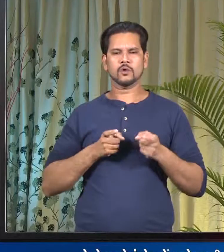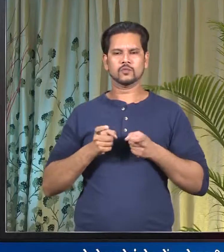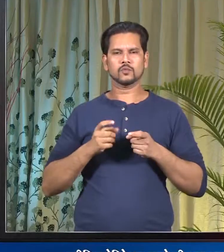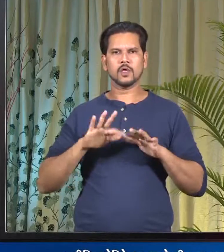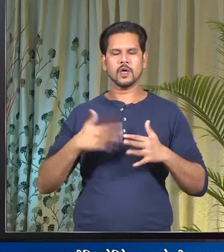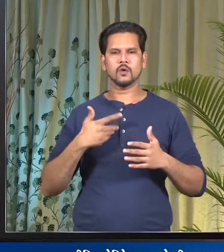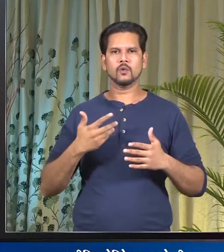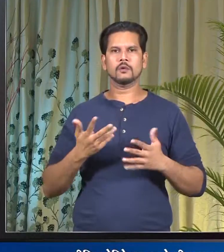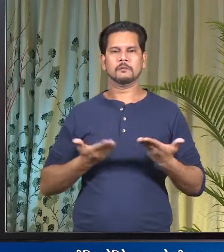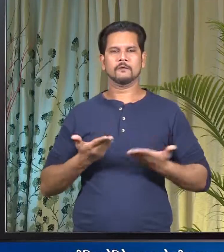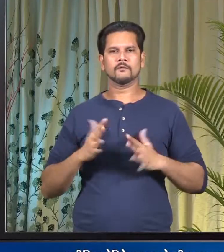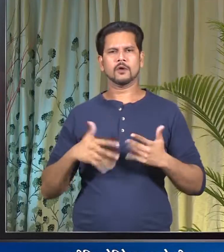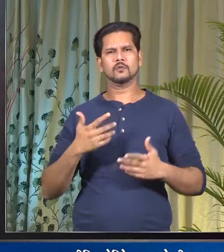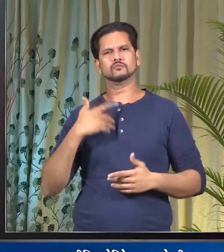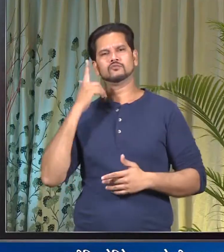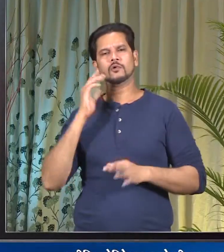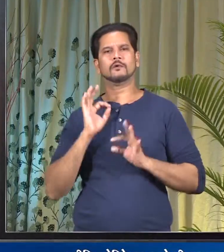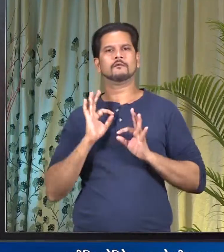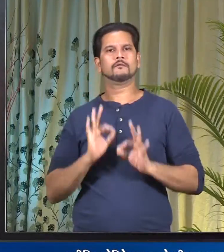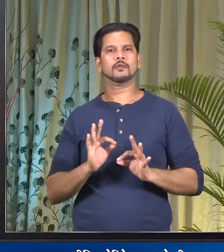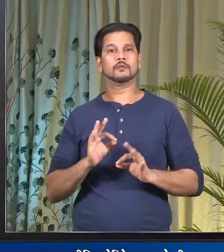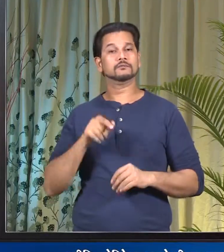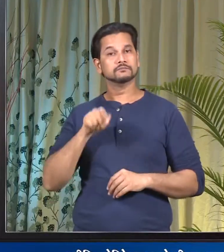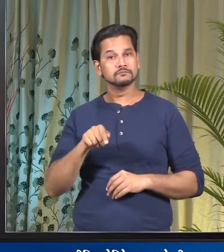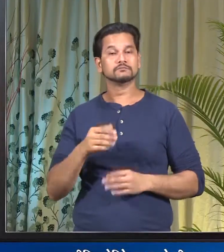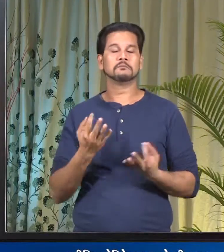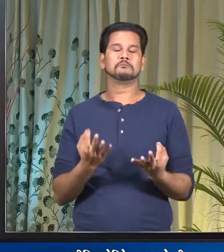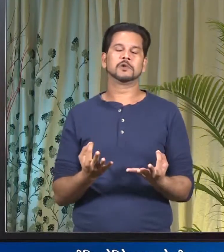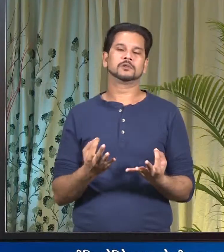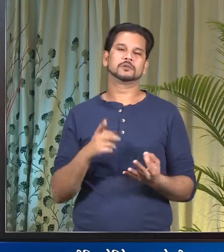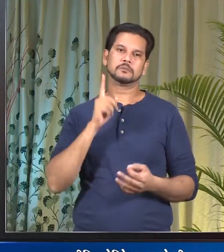इसी लिए meditation करने की आवश्यक्ता